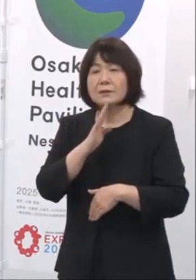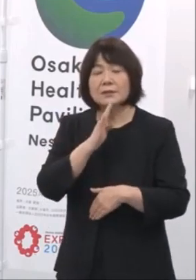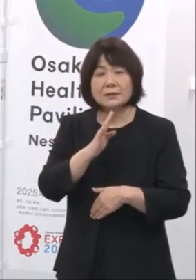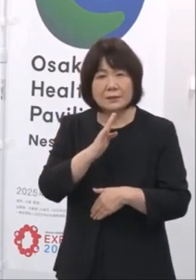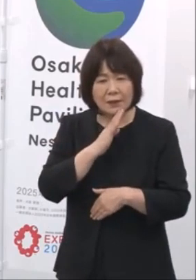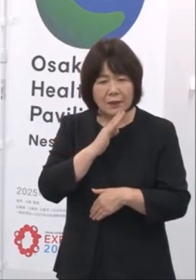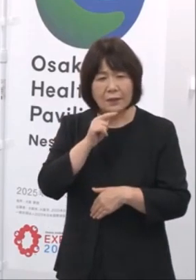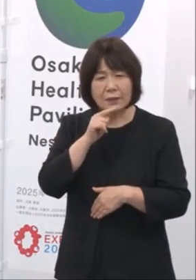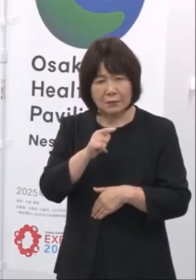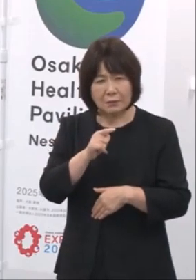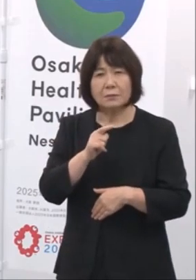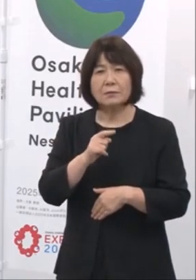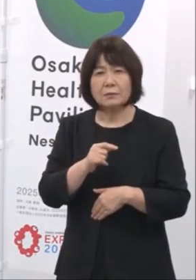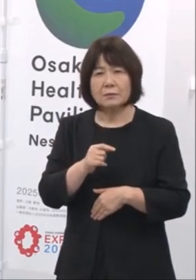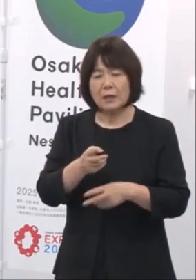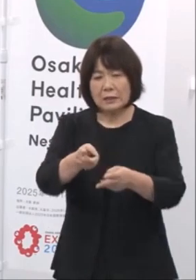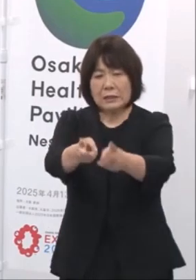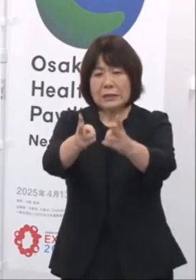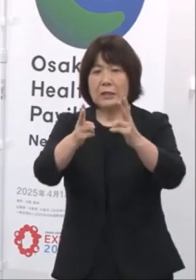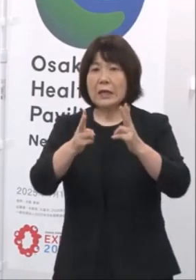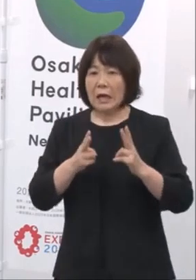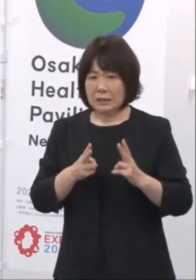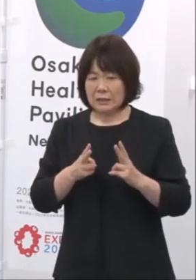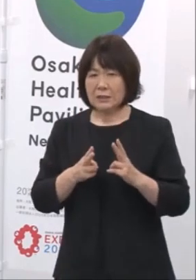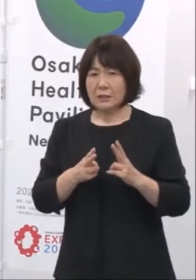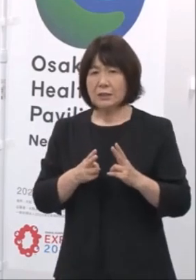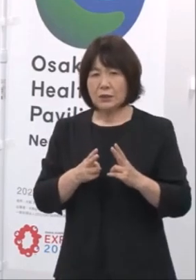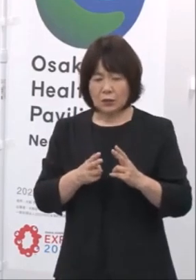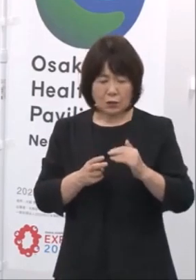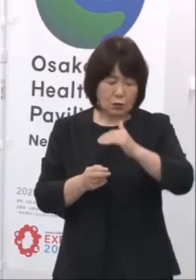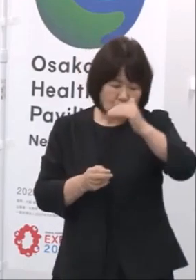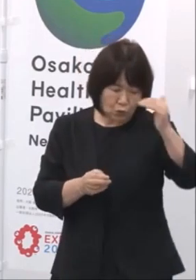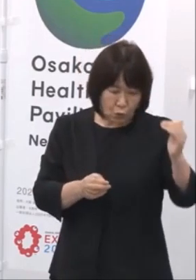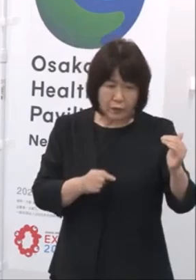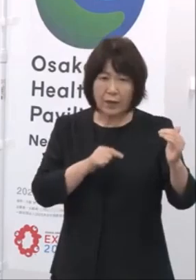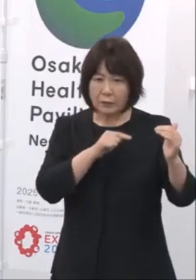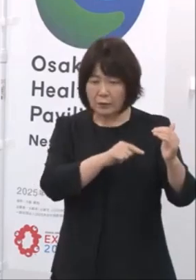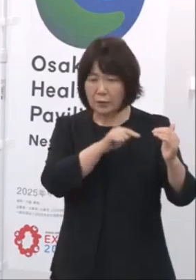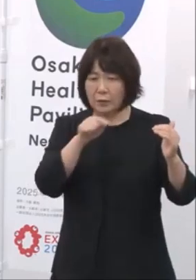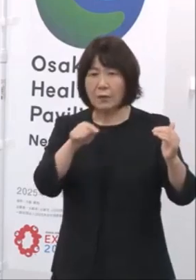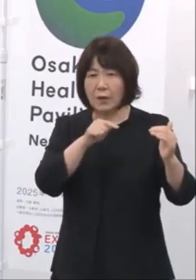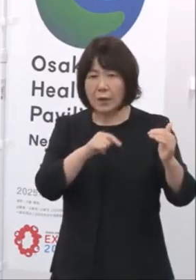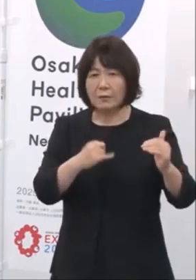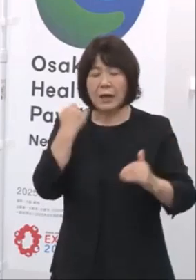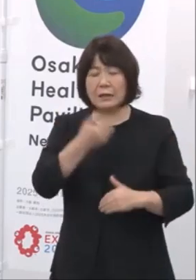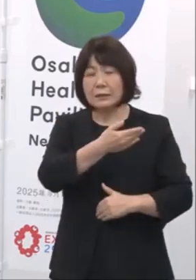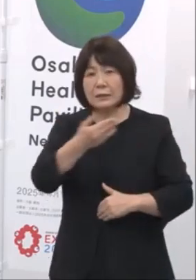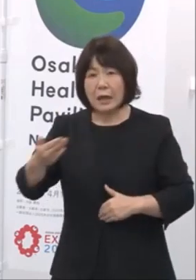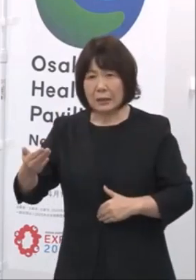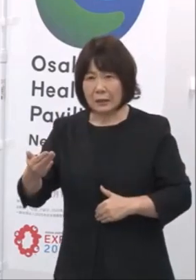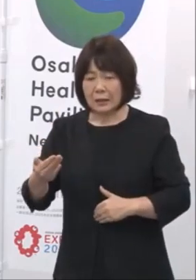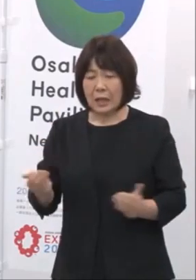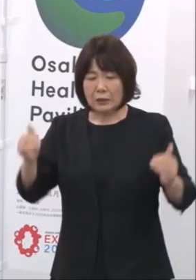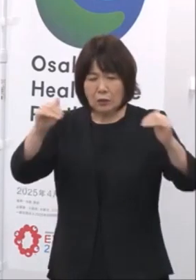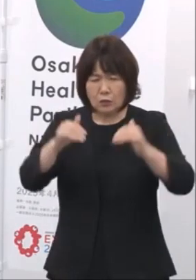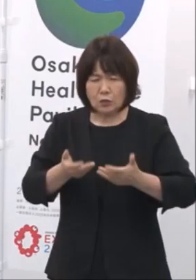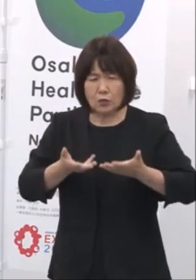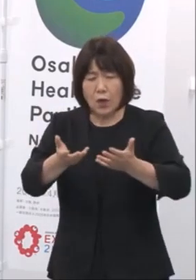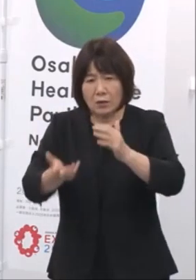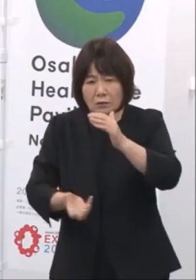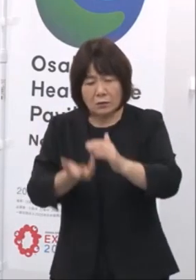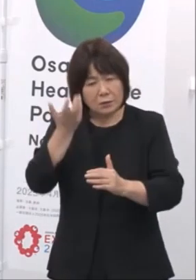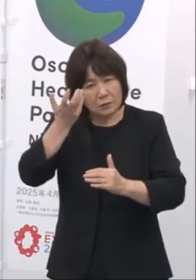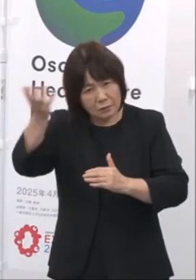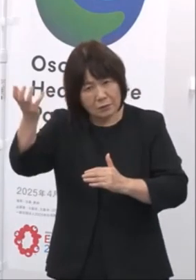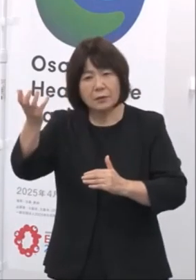り夢前大橋、それと先島夢崎トンネルというのが、これは南海トラフも想定して大規模地震